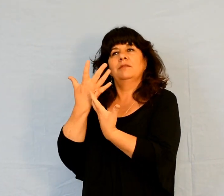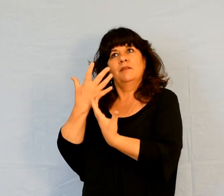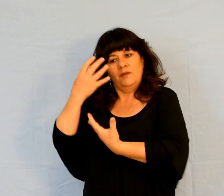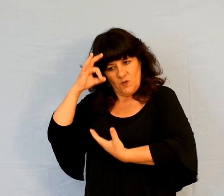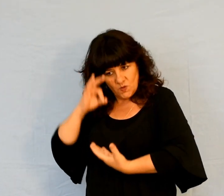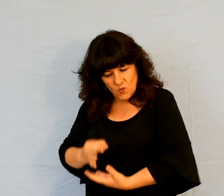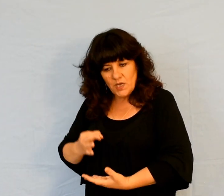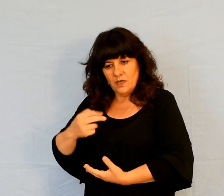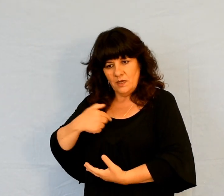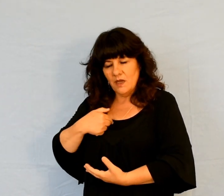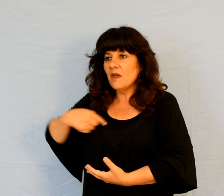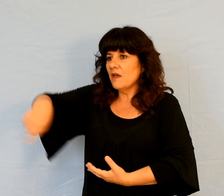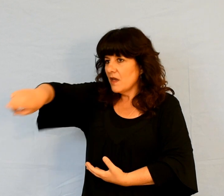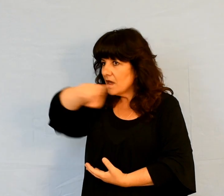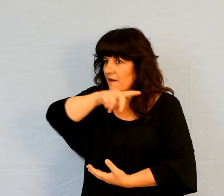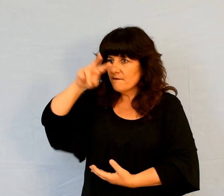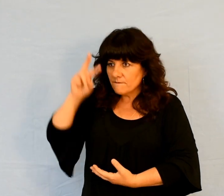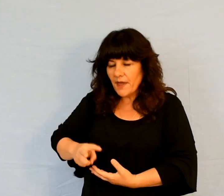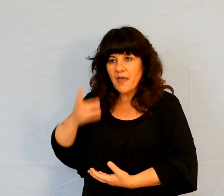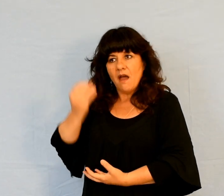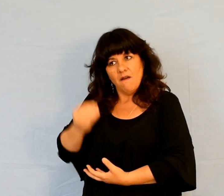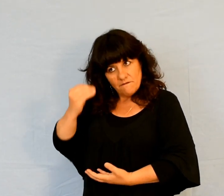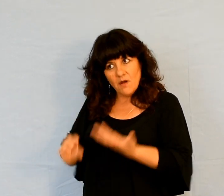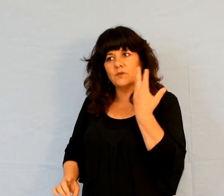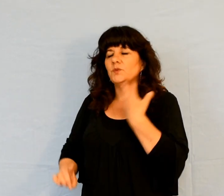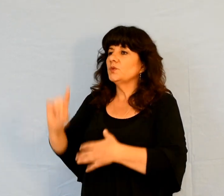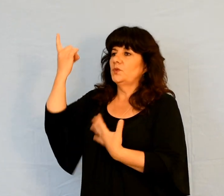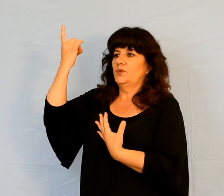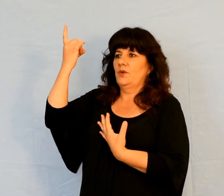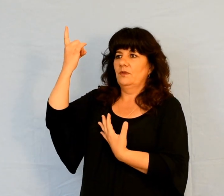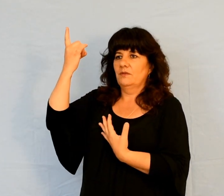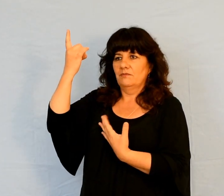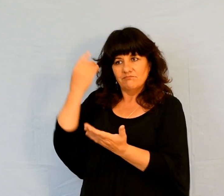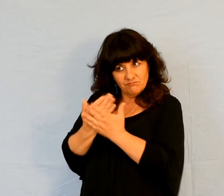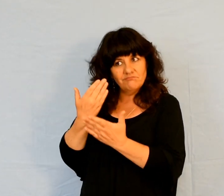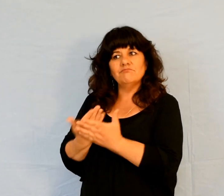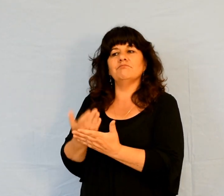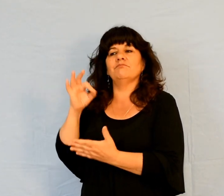Puisque nous sommes ses enfants, nous sommes aussi ses héritiers,